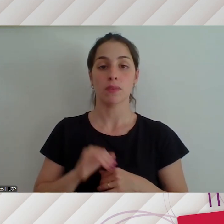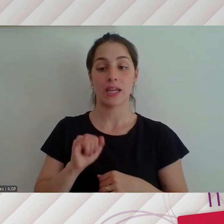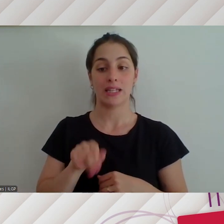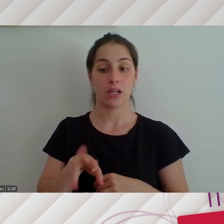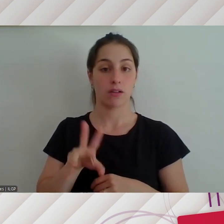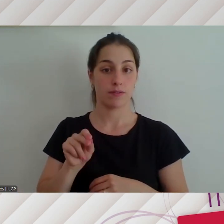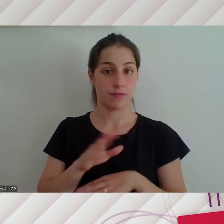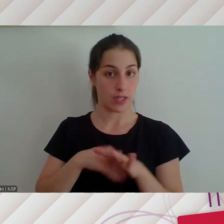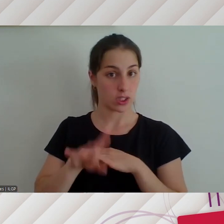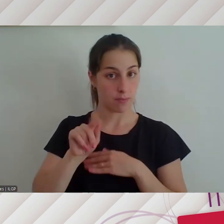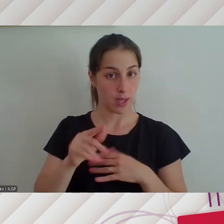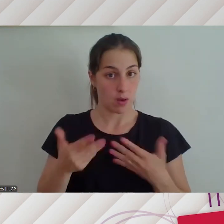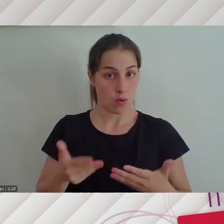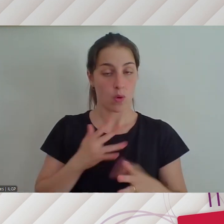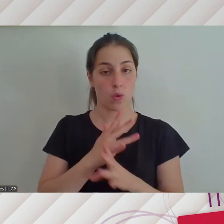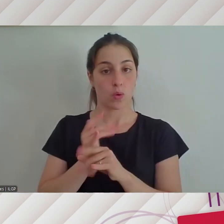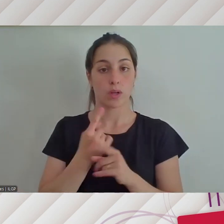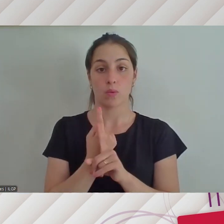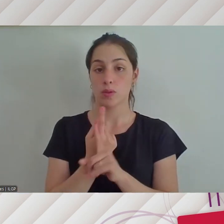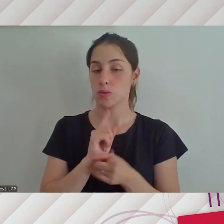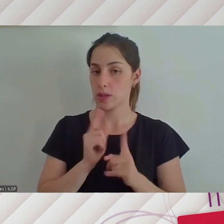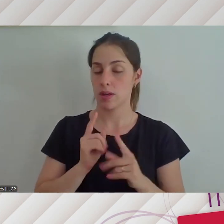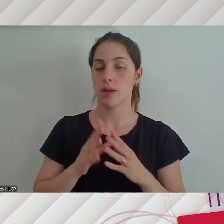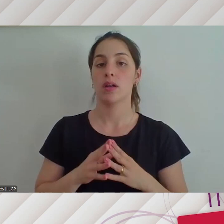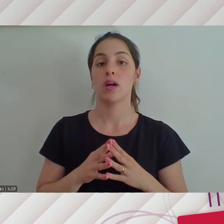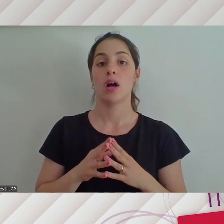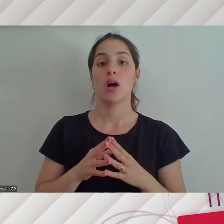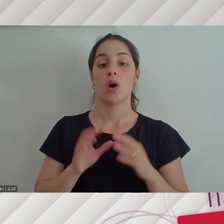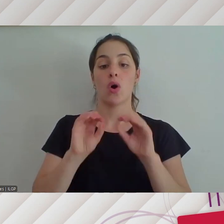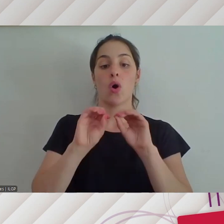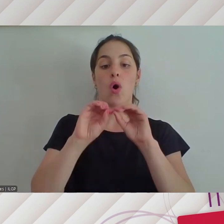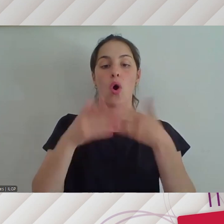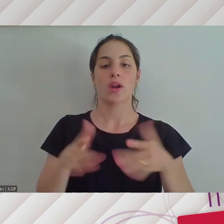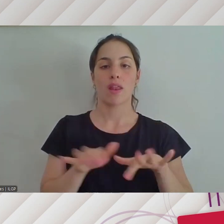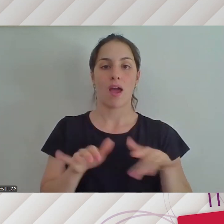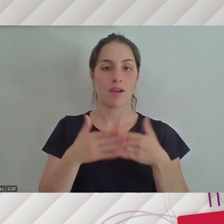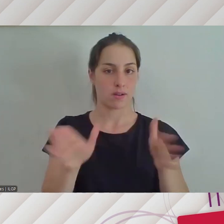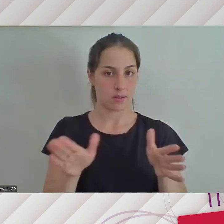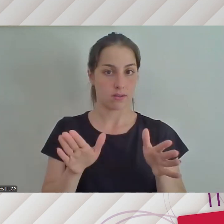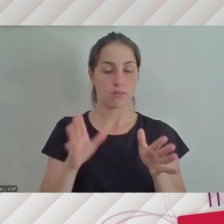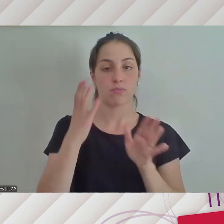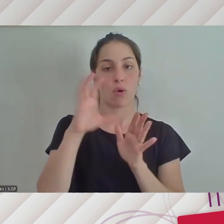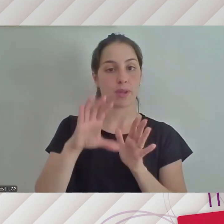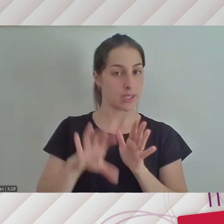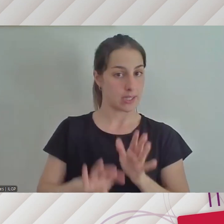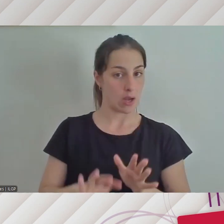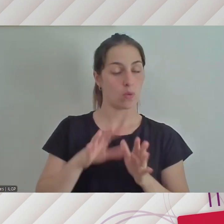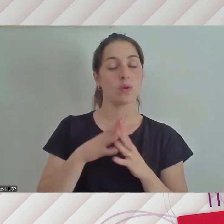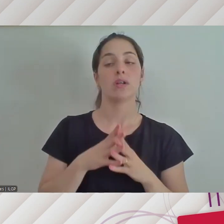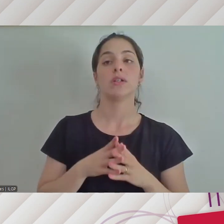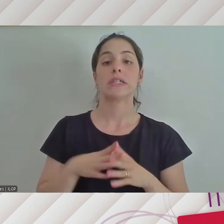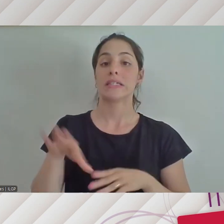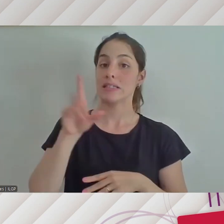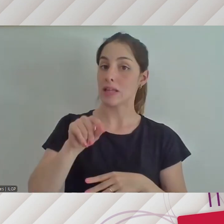é as publicações online e o papel da editora INA, como foi há